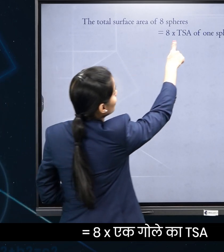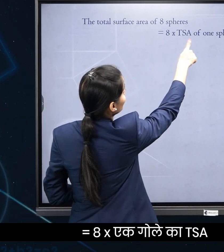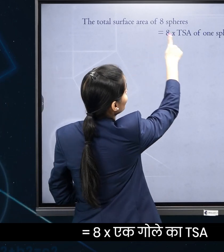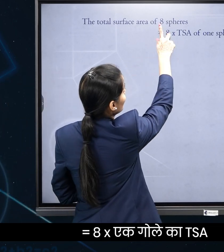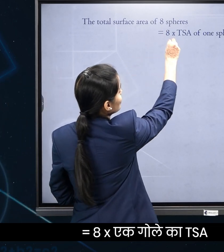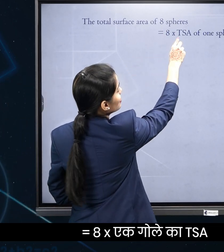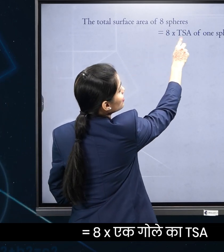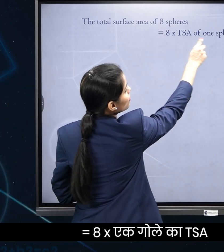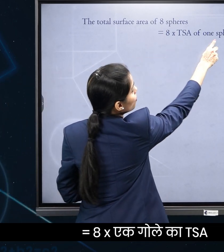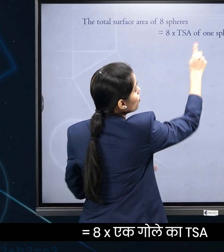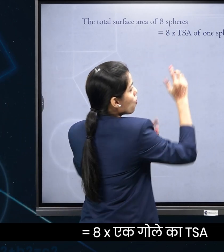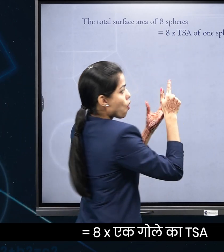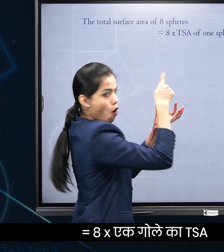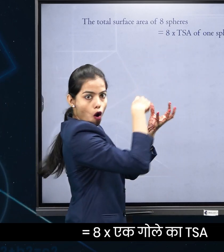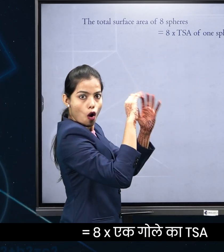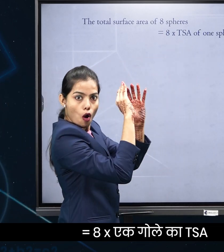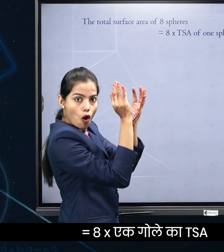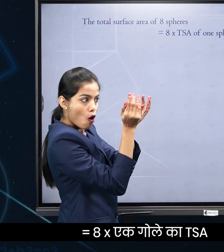8 इंटू एक गोले का TSA,